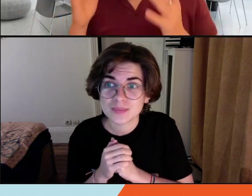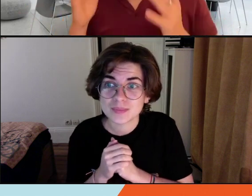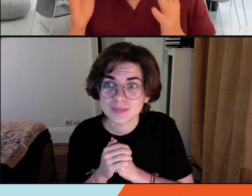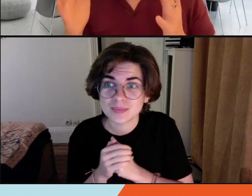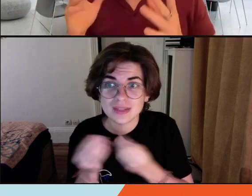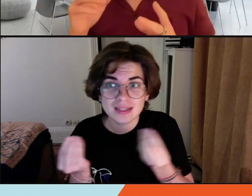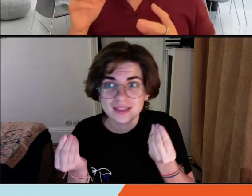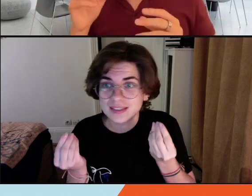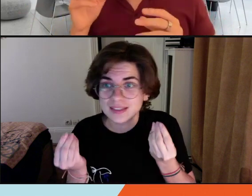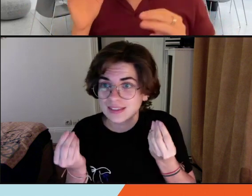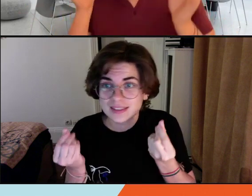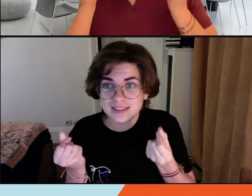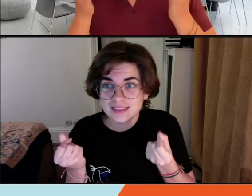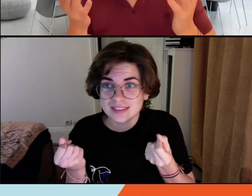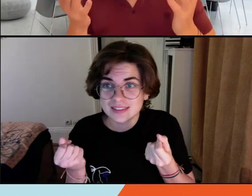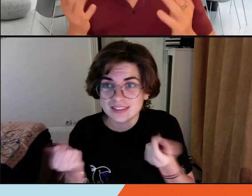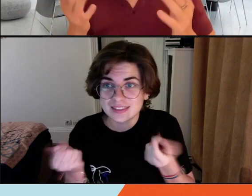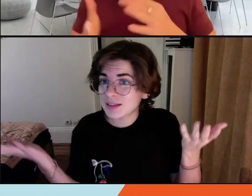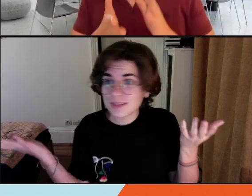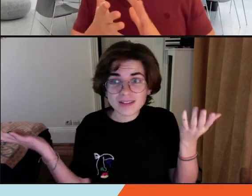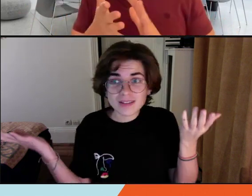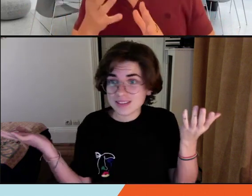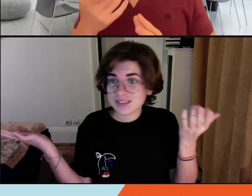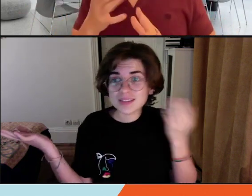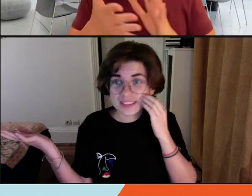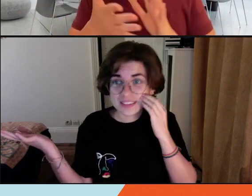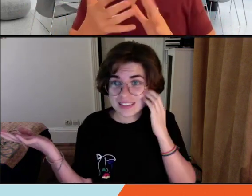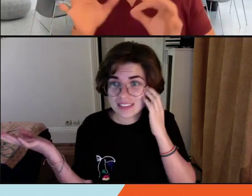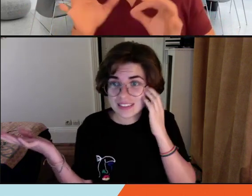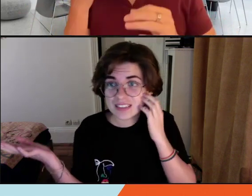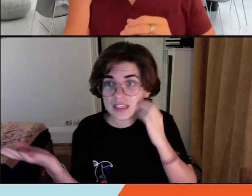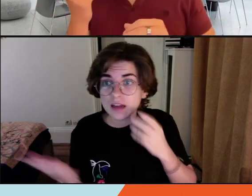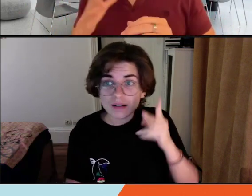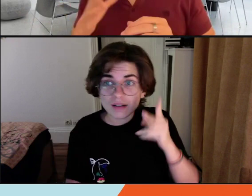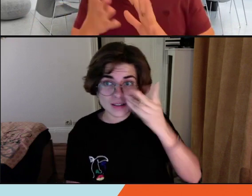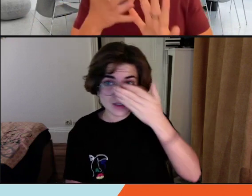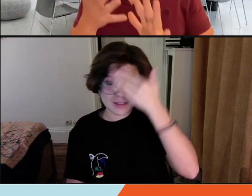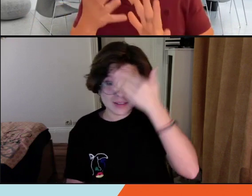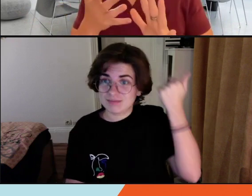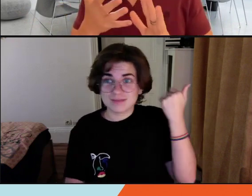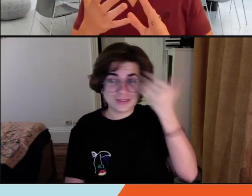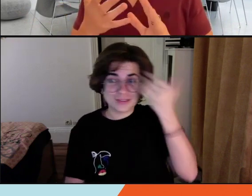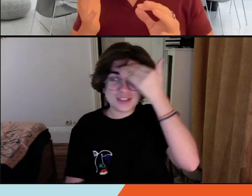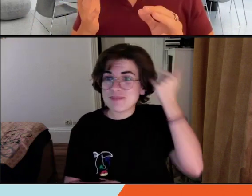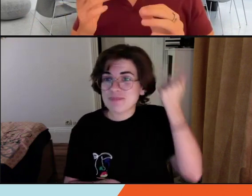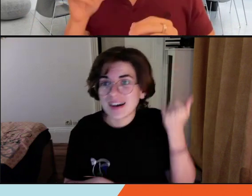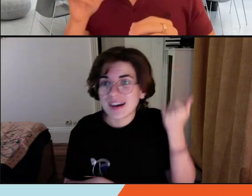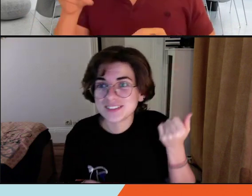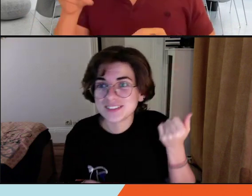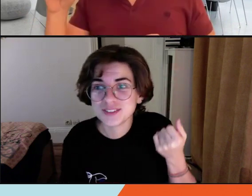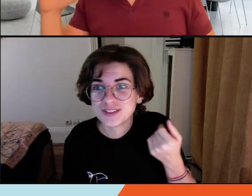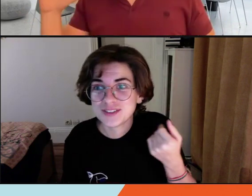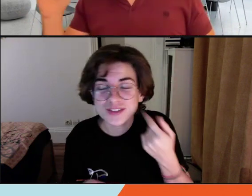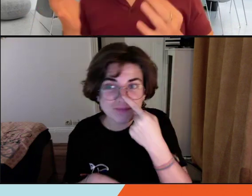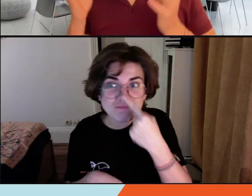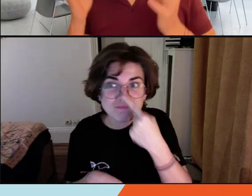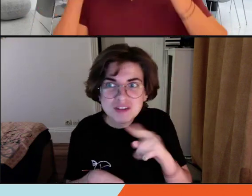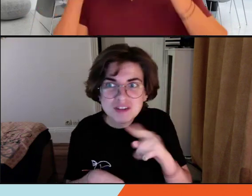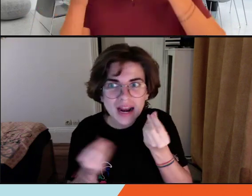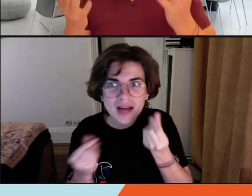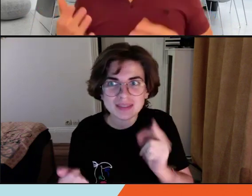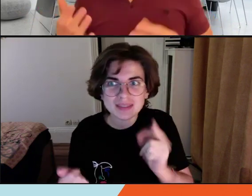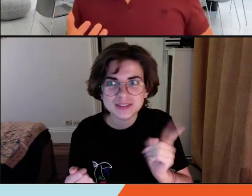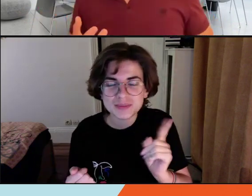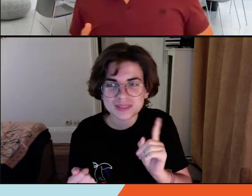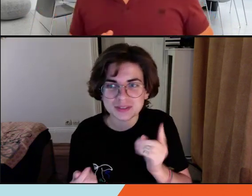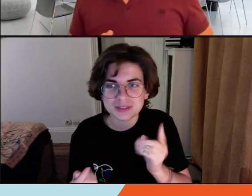l'expérience. Podcast Ah non, aussi. oui. Je sais même pas si c'est un signe. Je sais pas. J'ai pas Podcast. l'impression parce